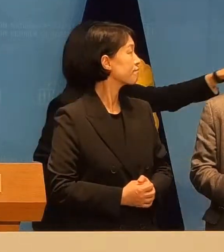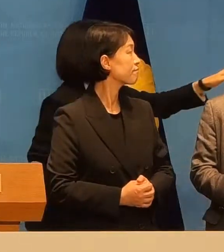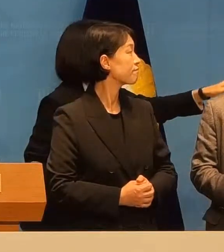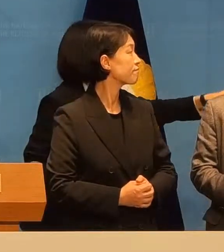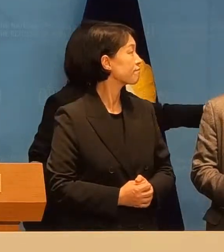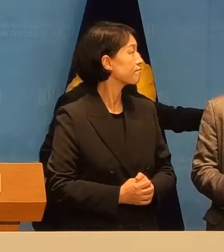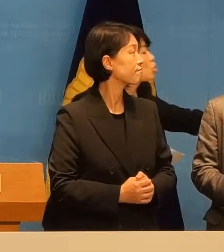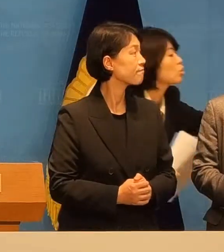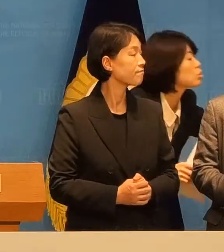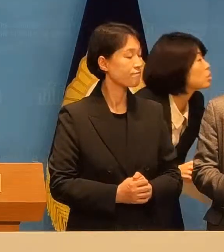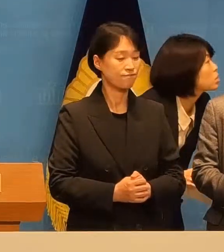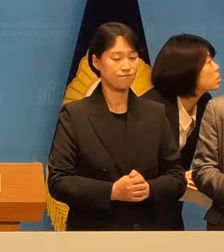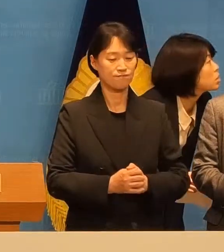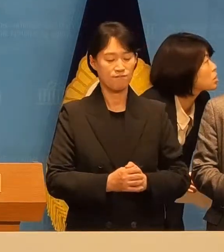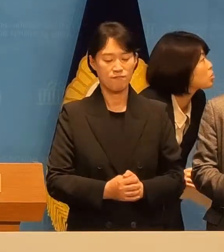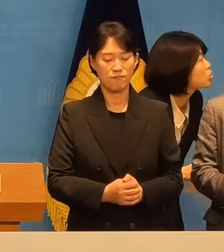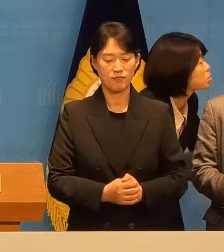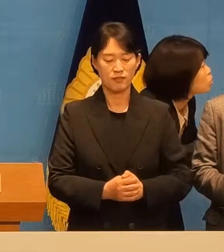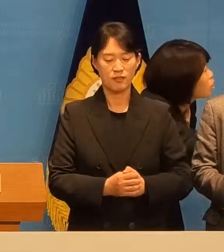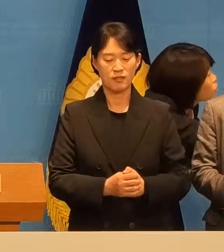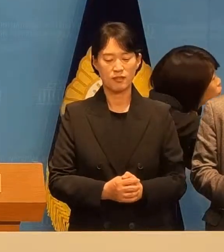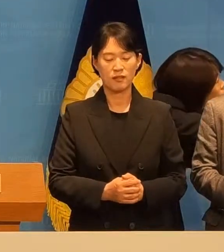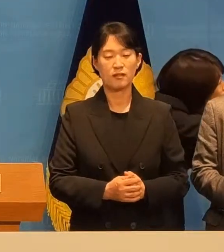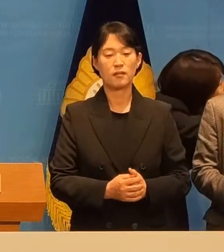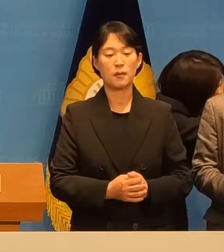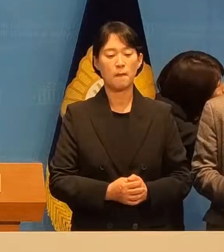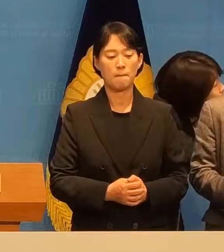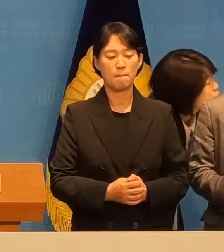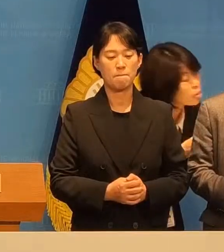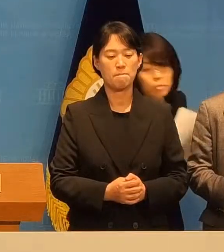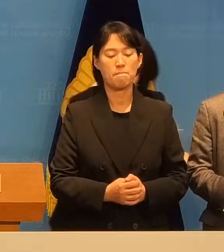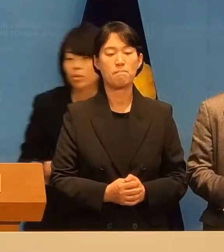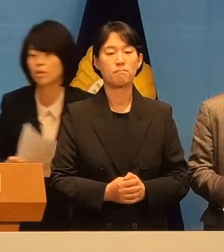그게 교차로 뒤에 보면